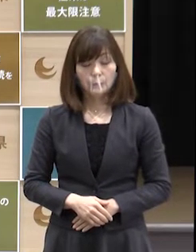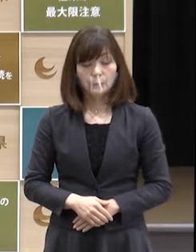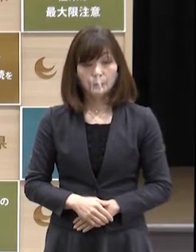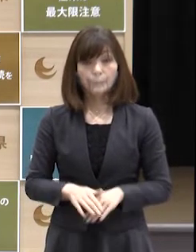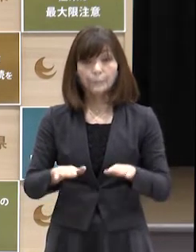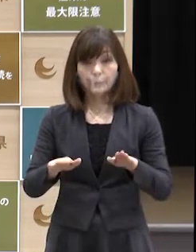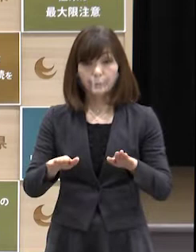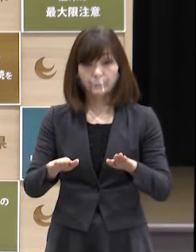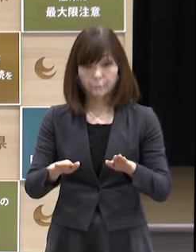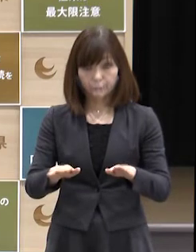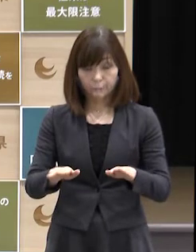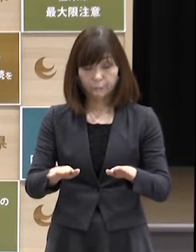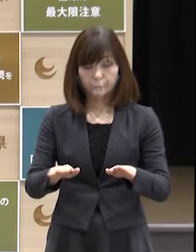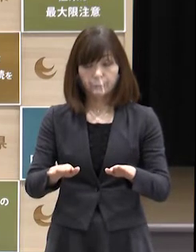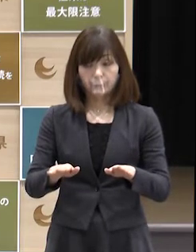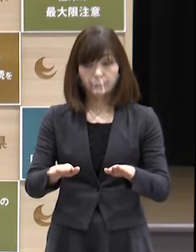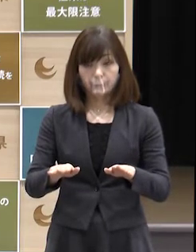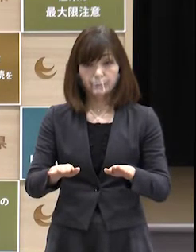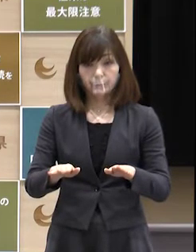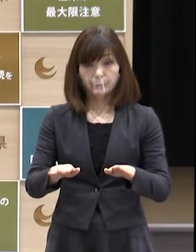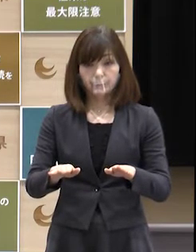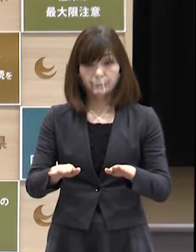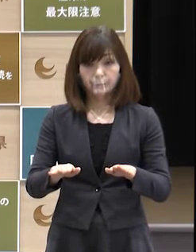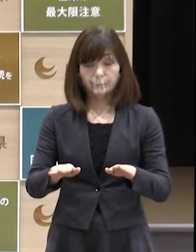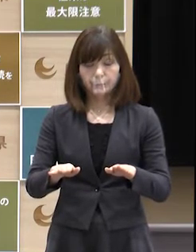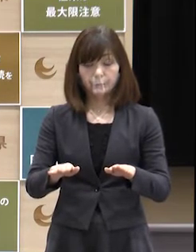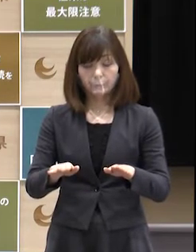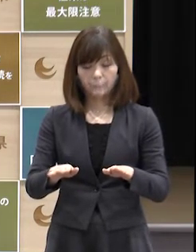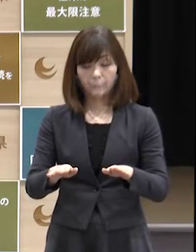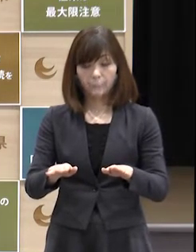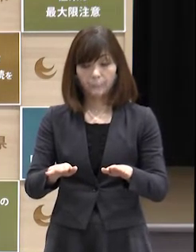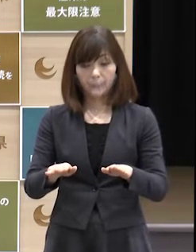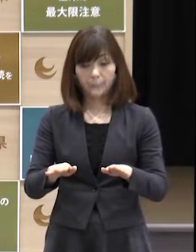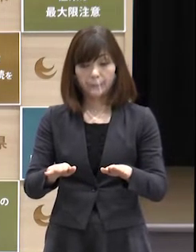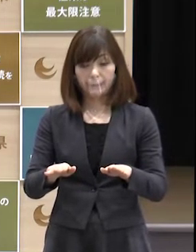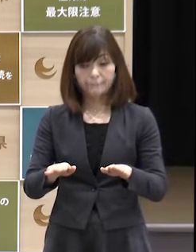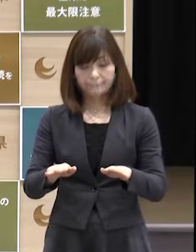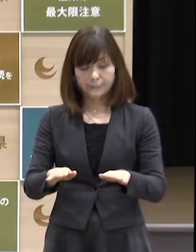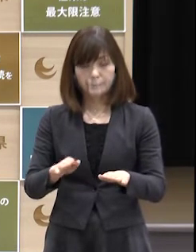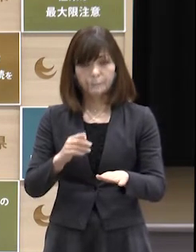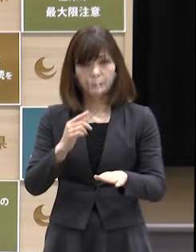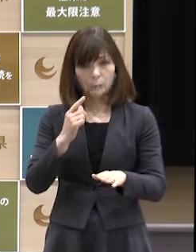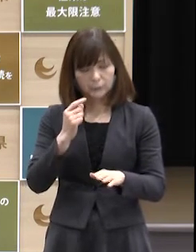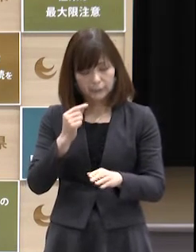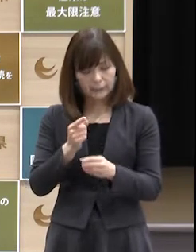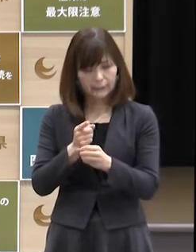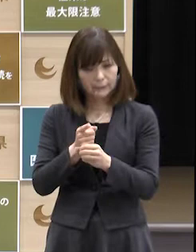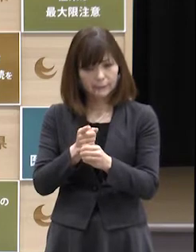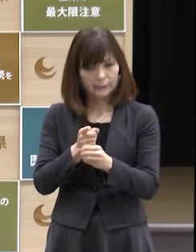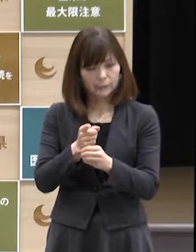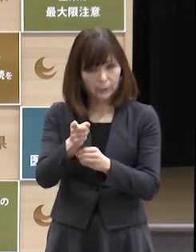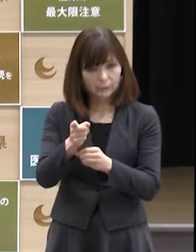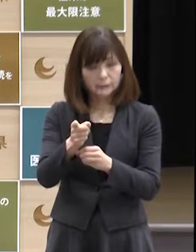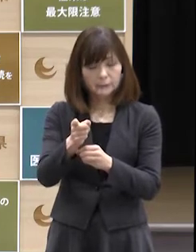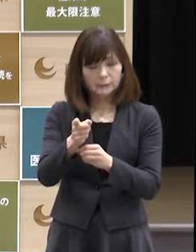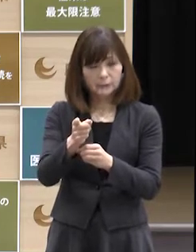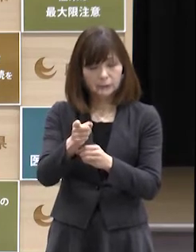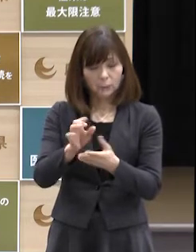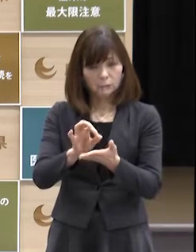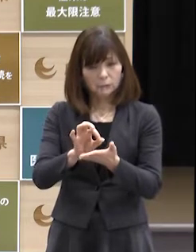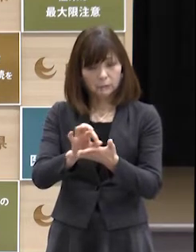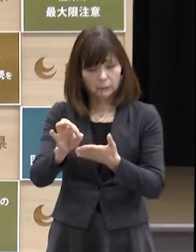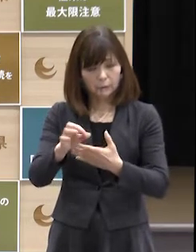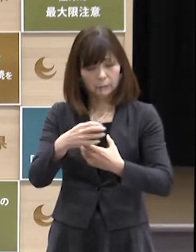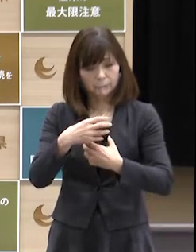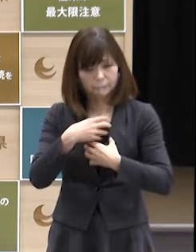現実として、その核兵器が使われるかもしれないという、危機感を覚えたと思うんですけ